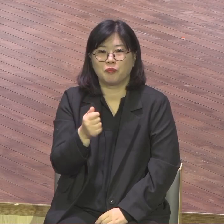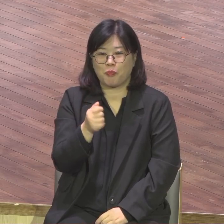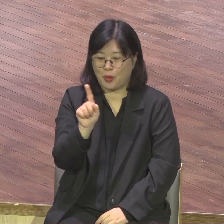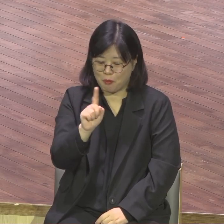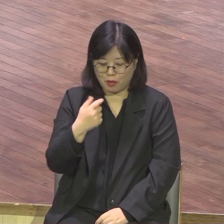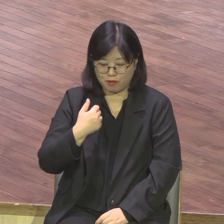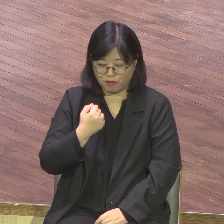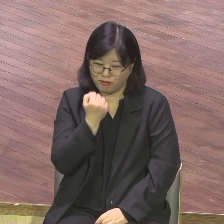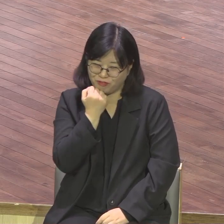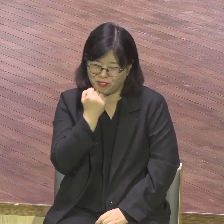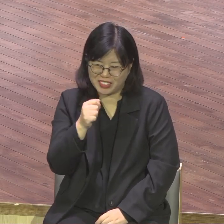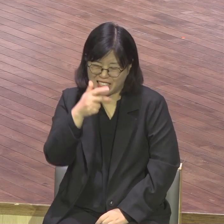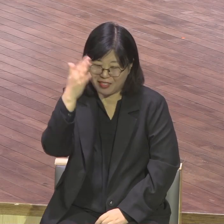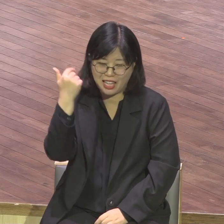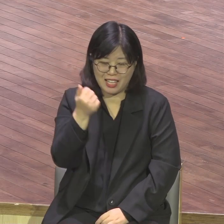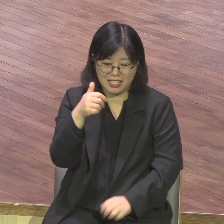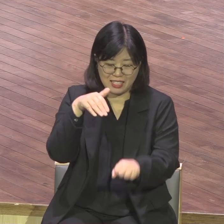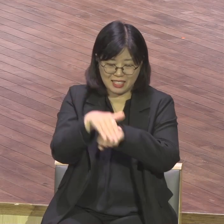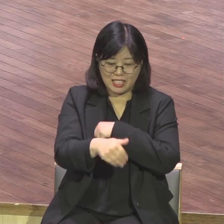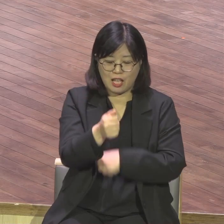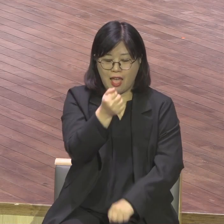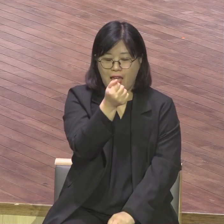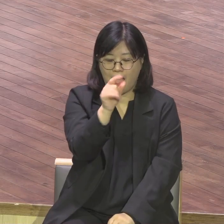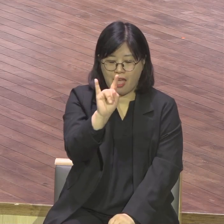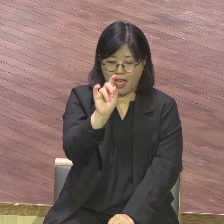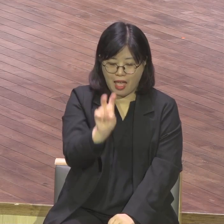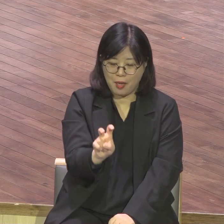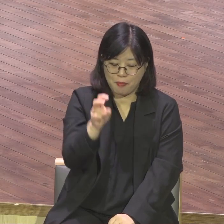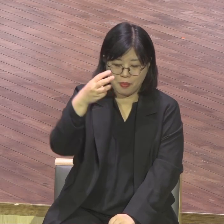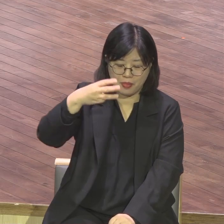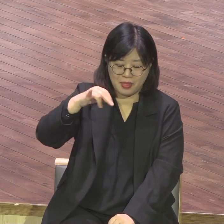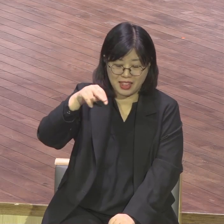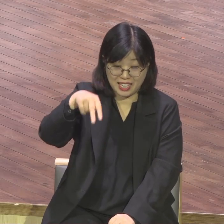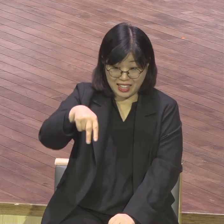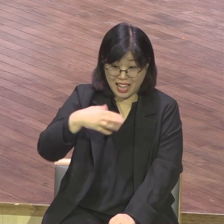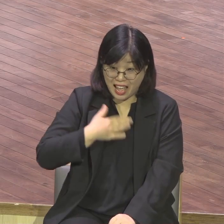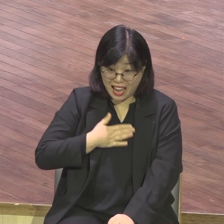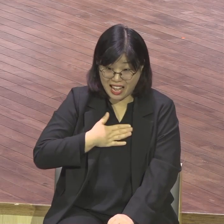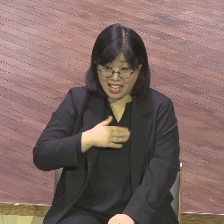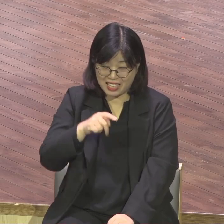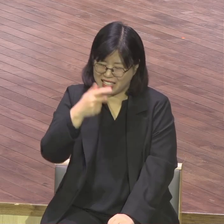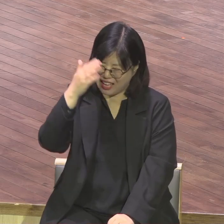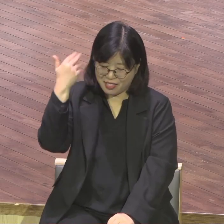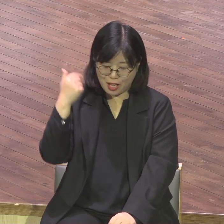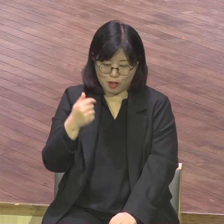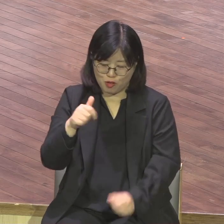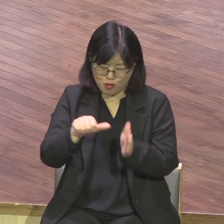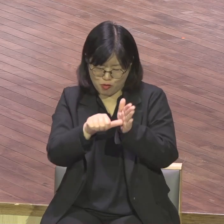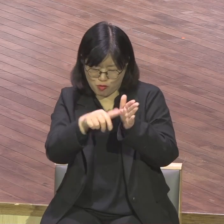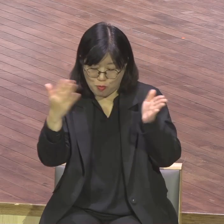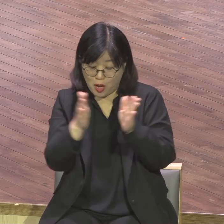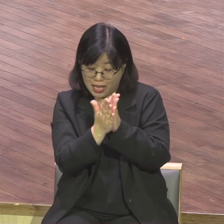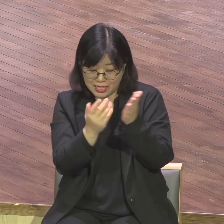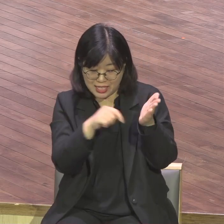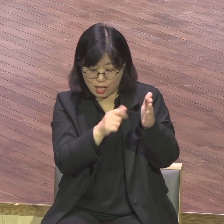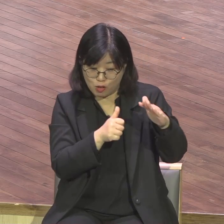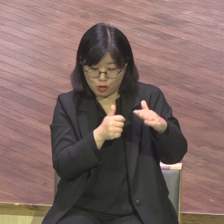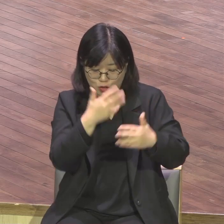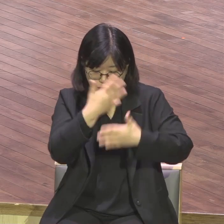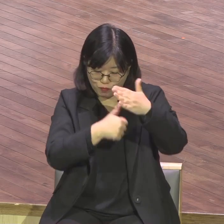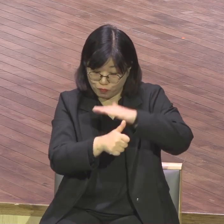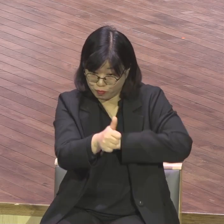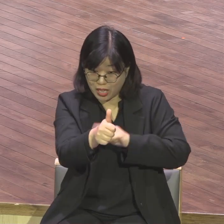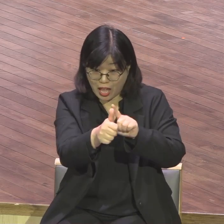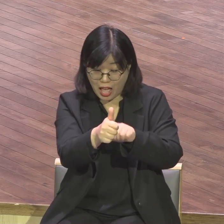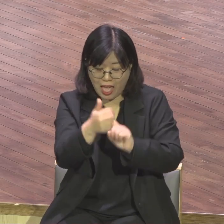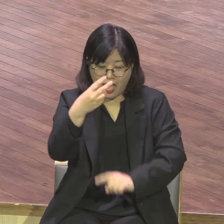행위 된 게 아니라 돈키호테 행이 돼야 돼. 아멘. 좀 실수하더라도 과감하게 도전하는 이런